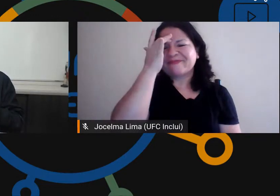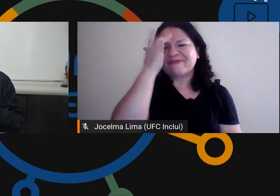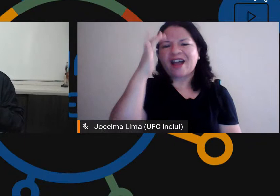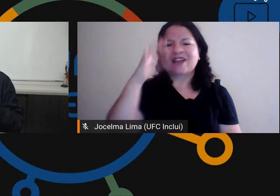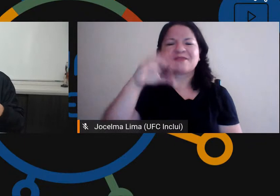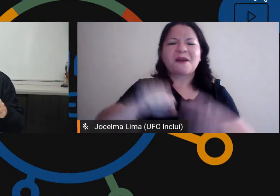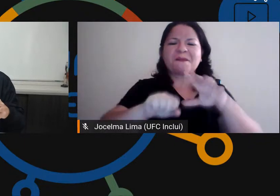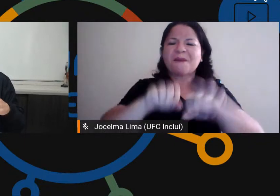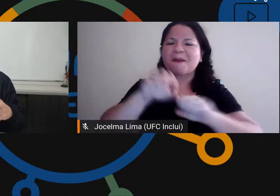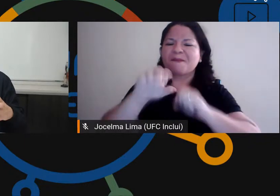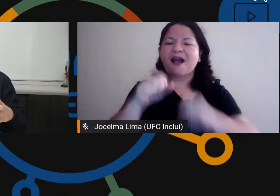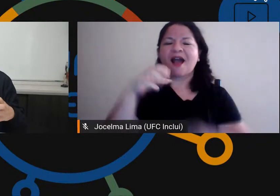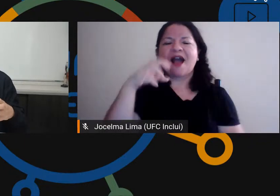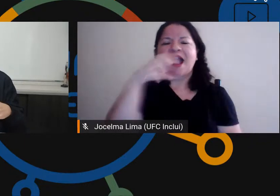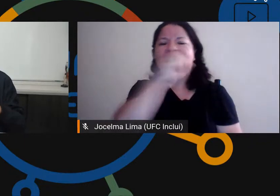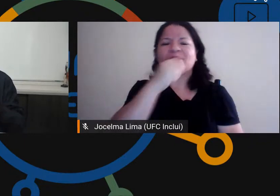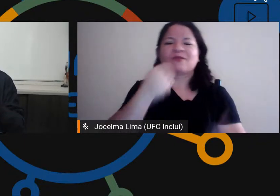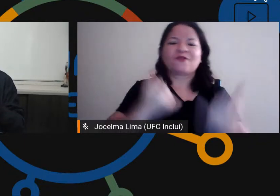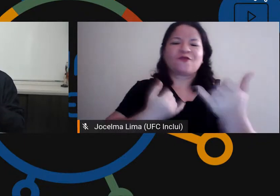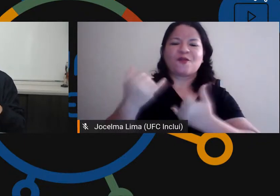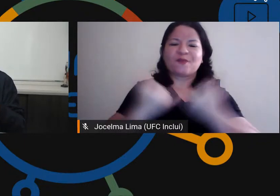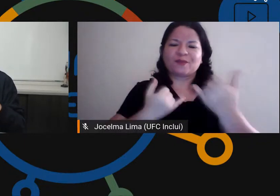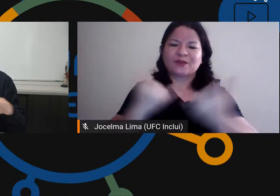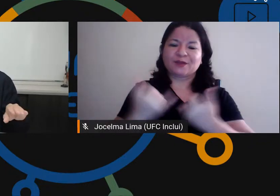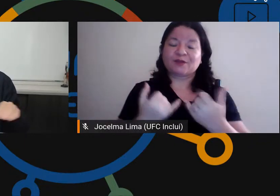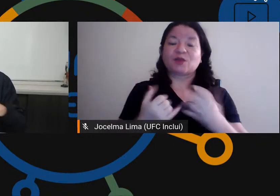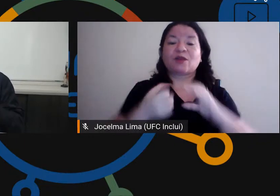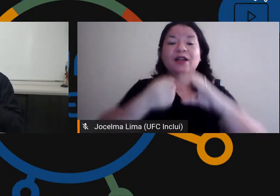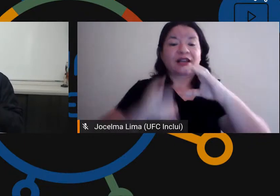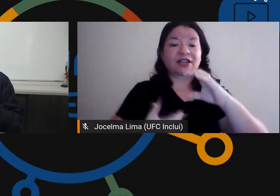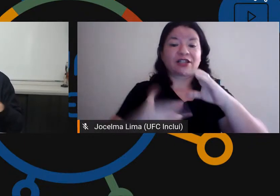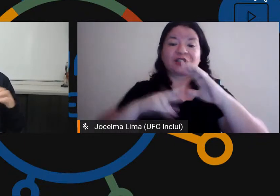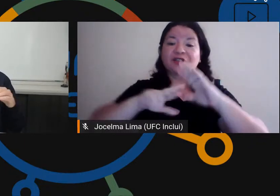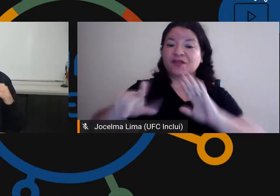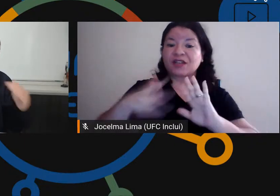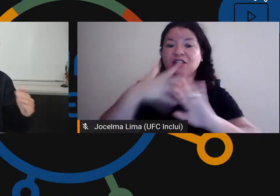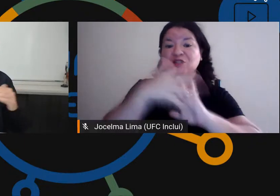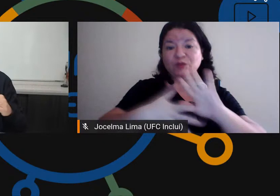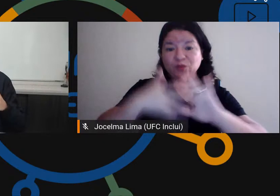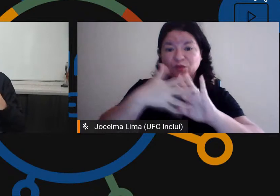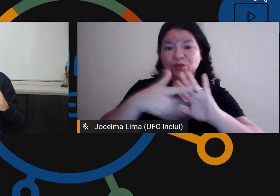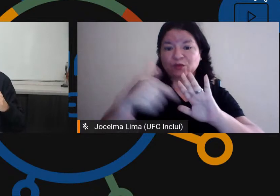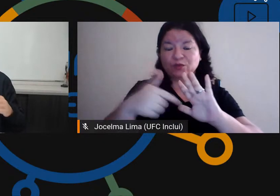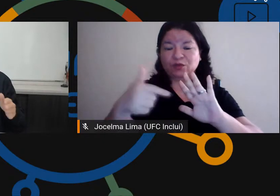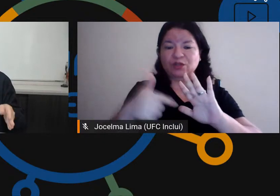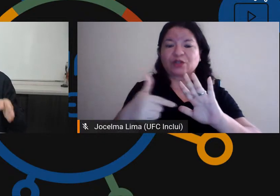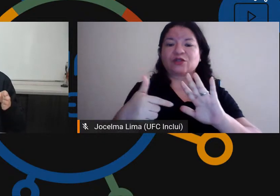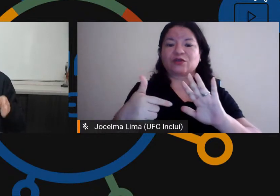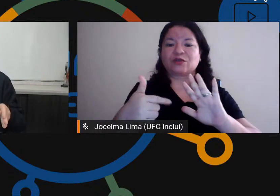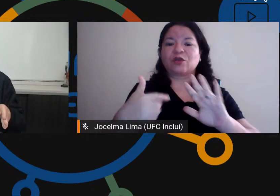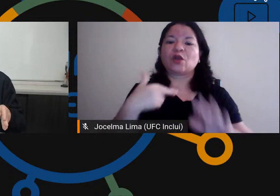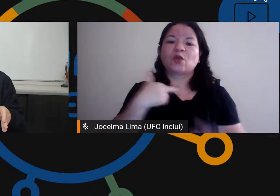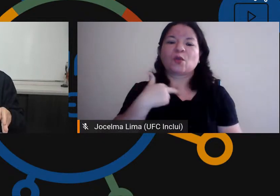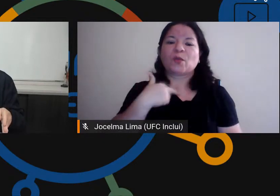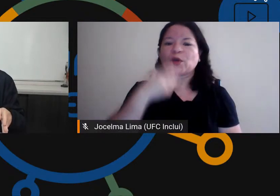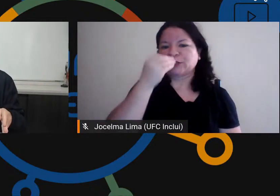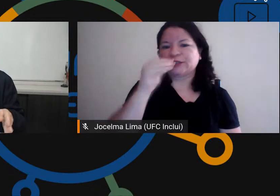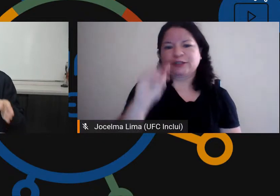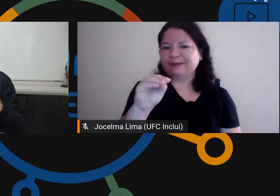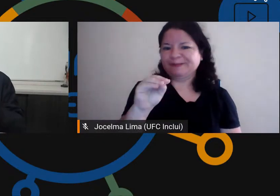informação, e isso dá uma outra característica para o texto também. Nós não podemos ignorar isso. Podemos ser a favor ou ser contra, mas não podemos